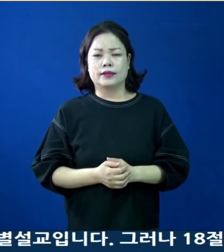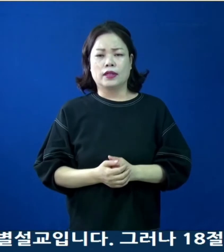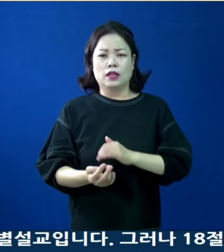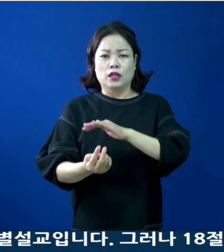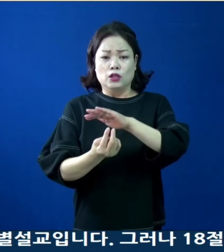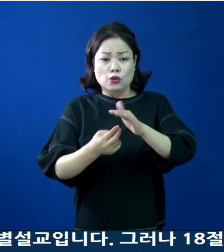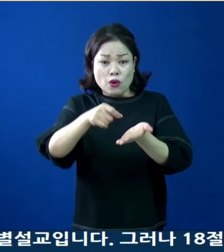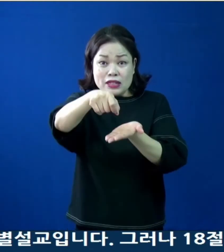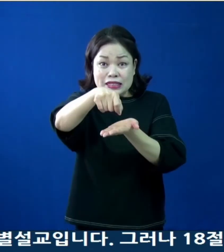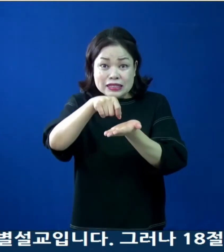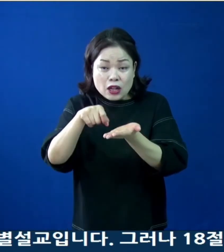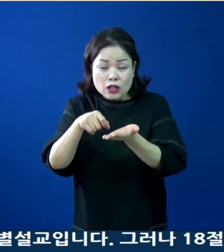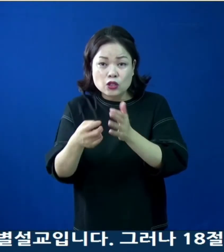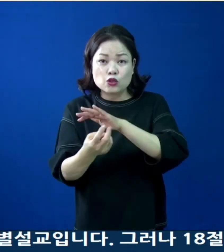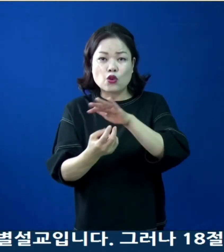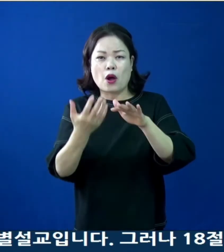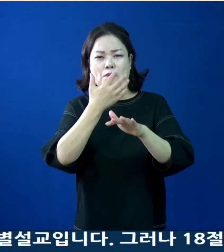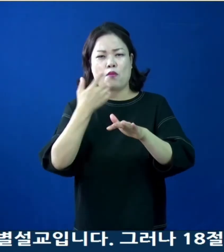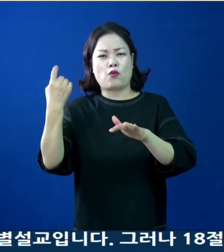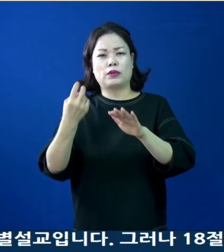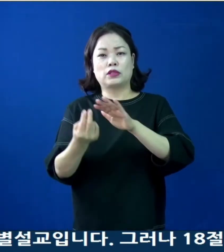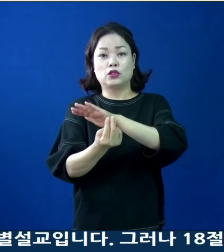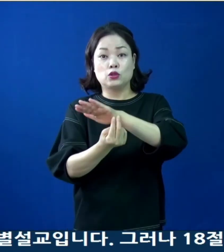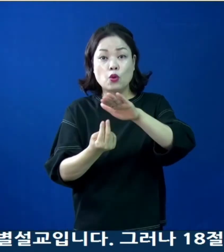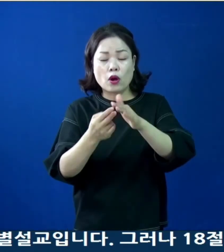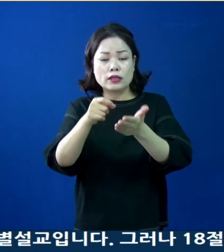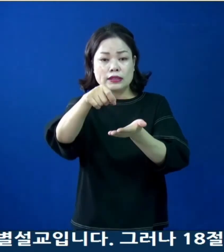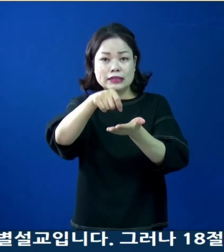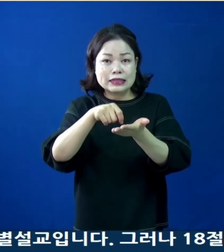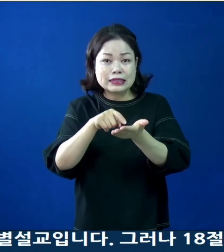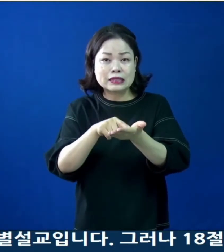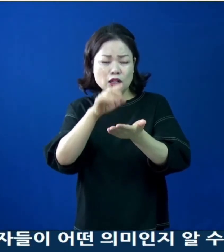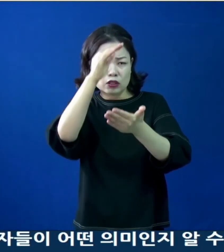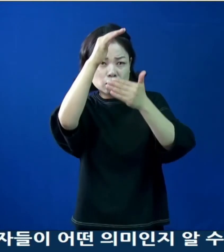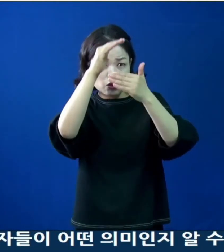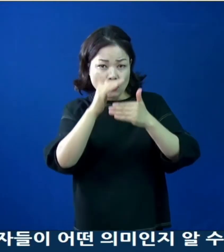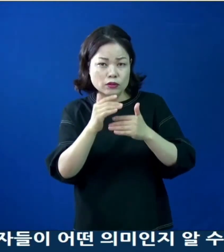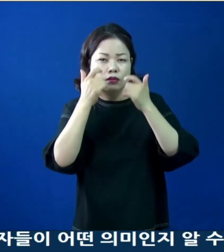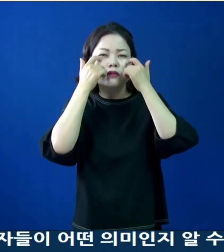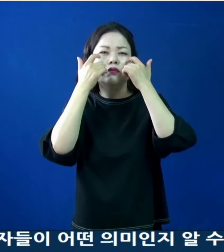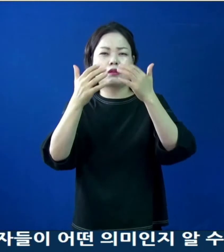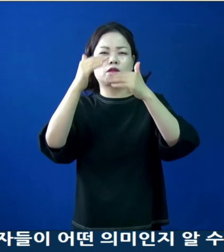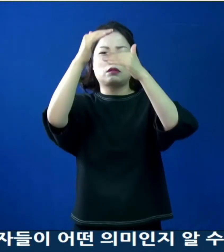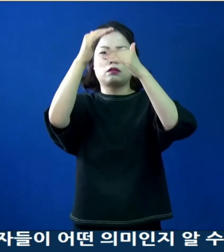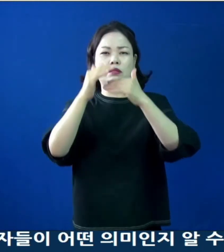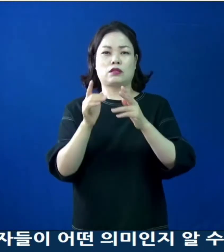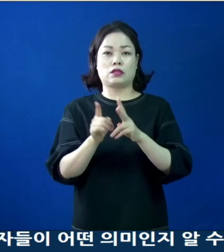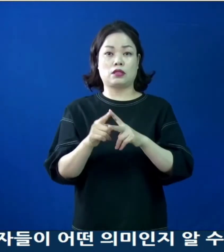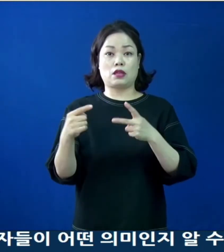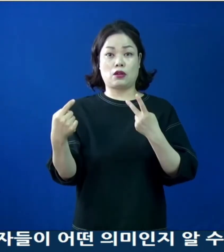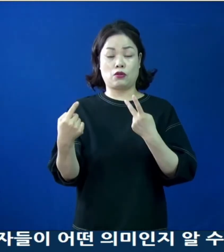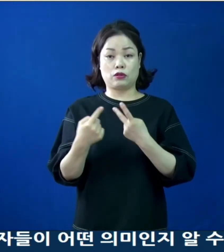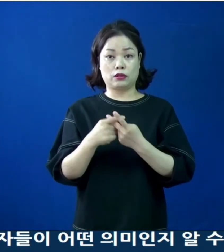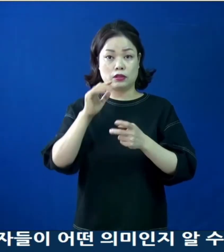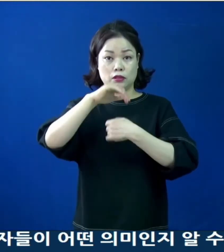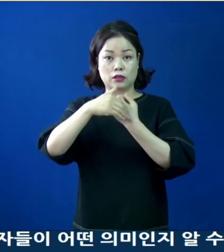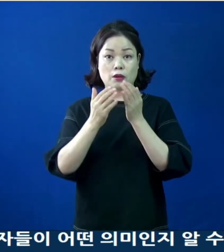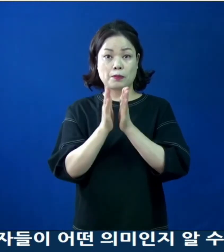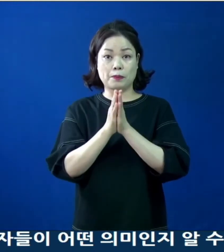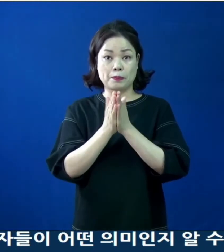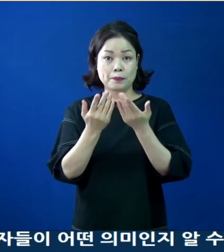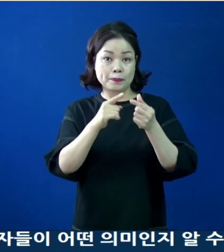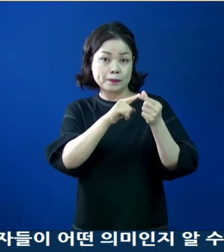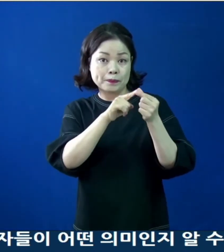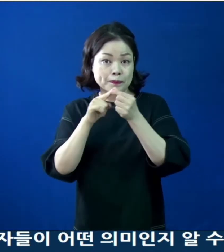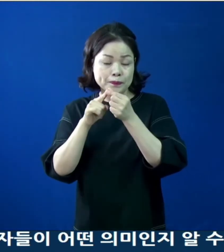요한이 저자니까, 요한복음의 저자는 요한이니까 요한이 쓴 글을 보면 아주 정확하게 이 본문을 이해할 수 있는 성경 구절이 한 구절이